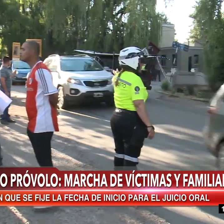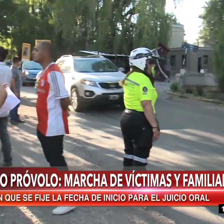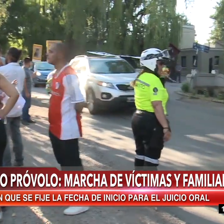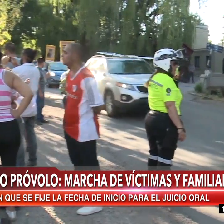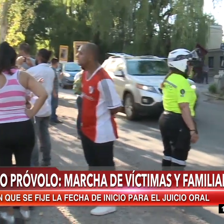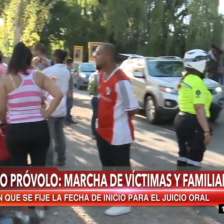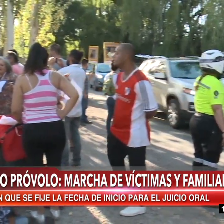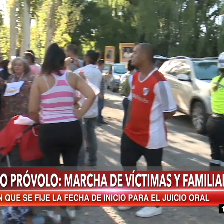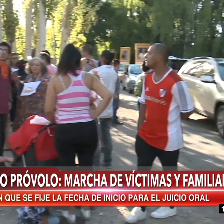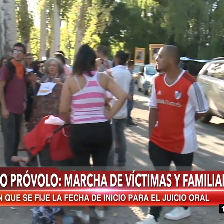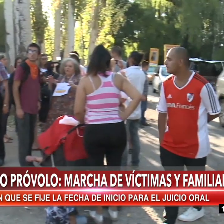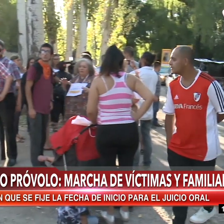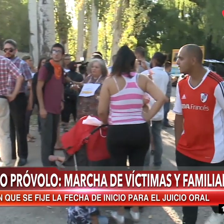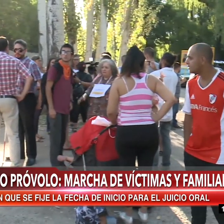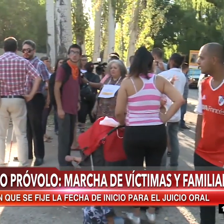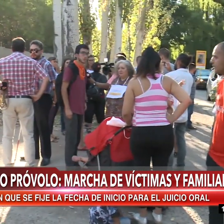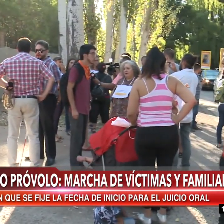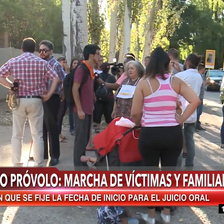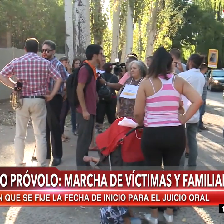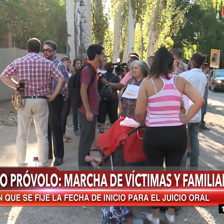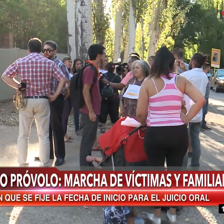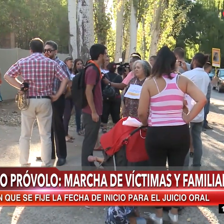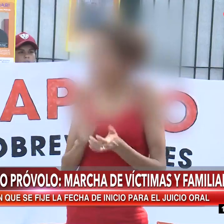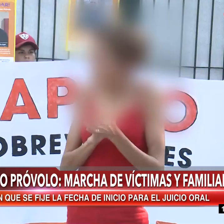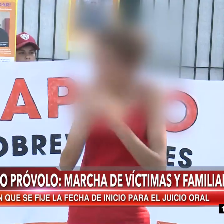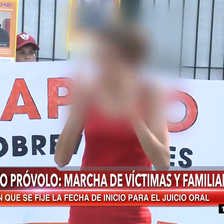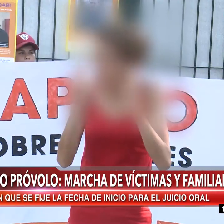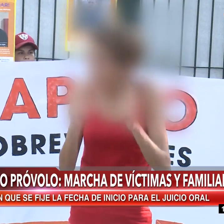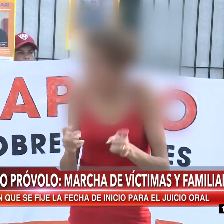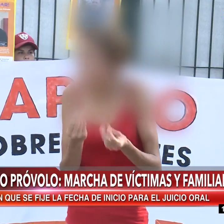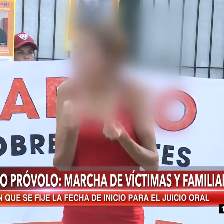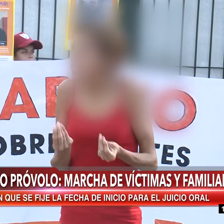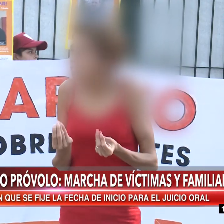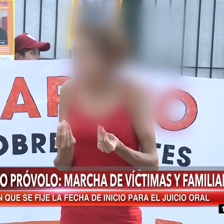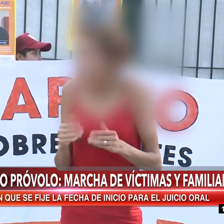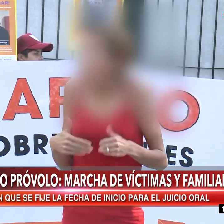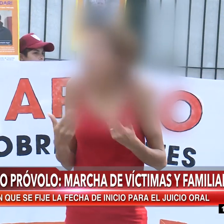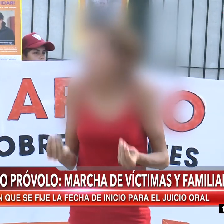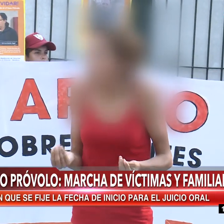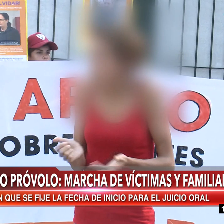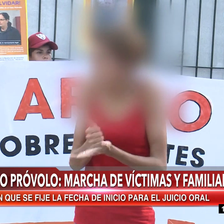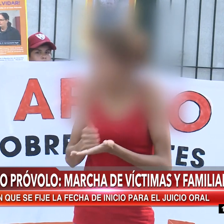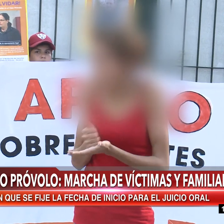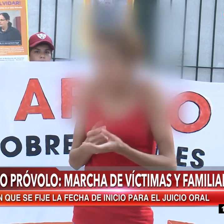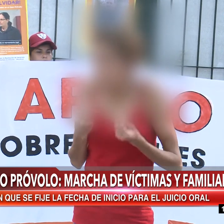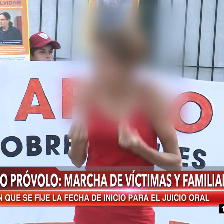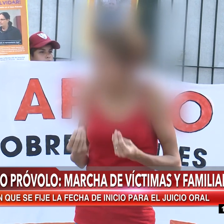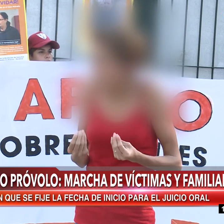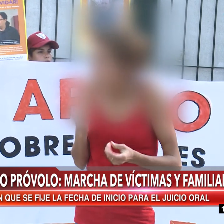se está cambiando todo. Nosotros tenemos pruebas que la justicia fue sacando fotos, filmaciones de todo este